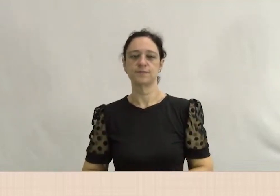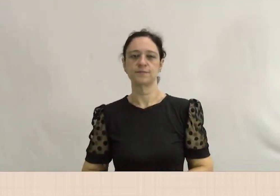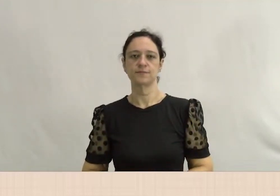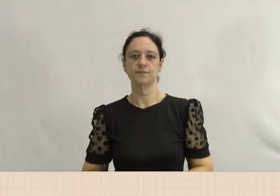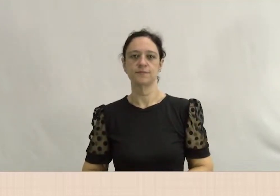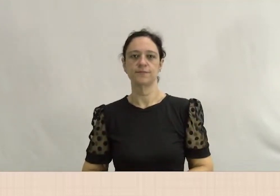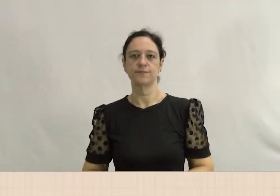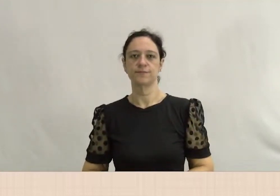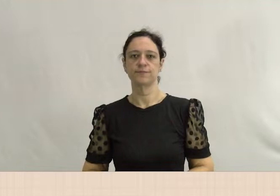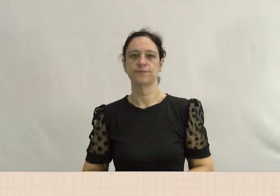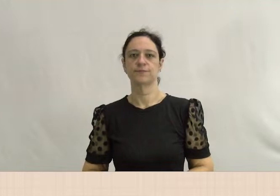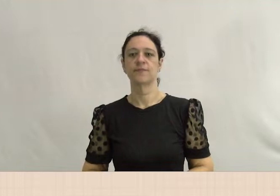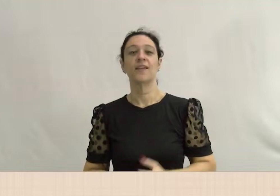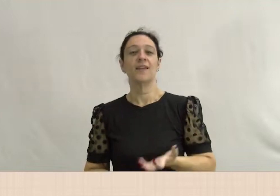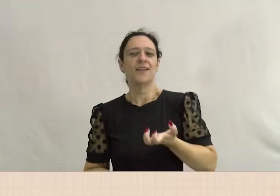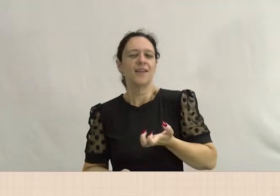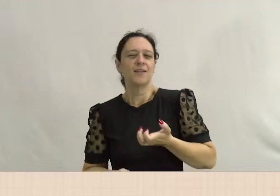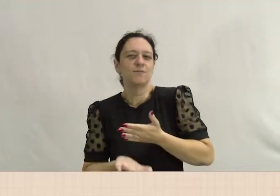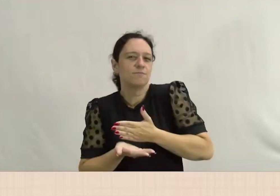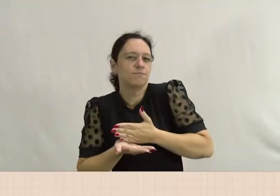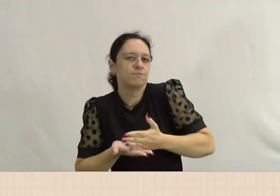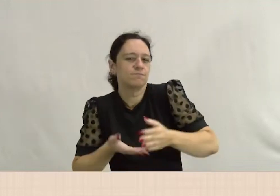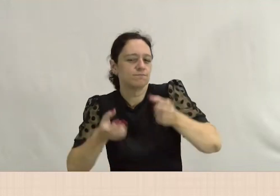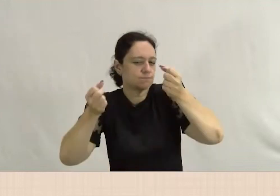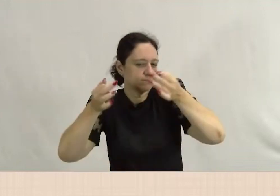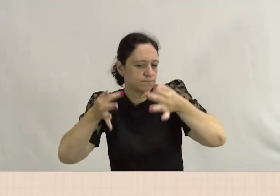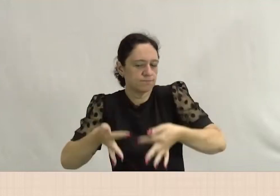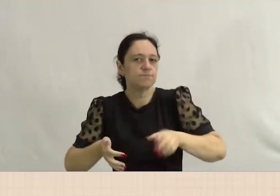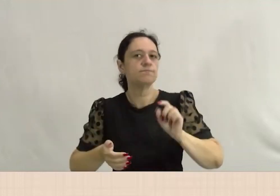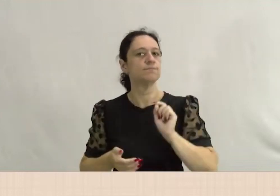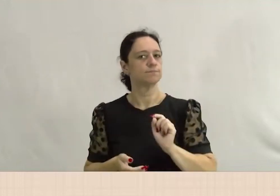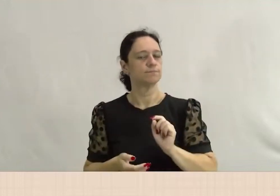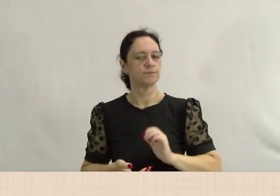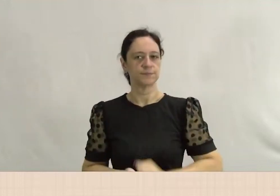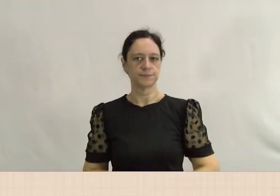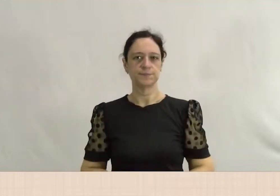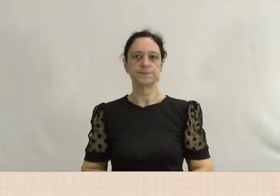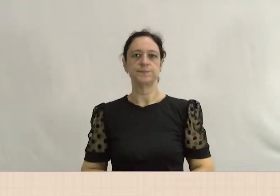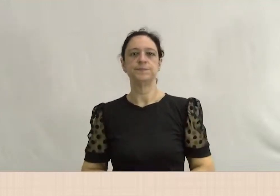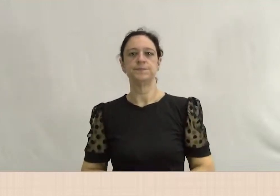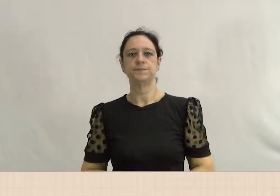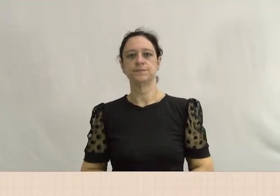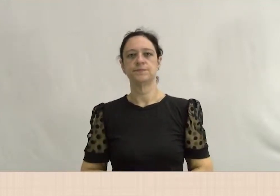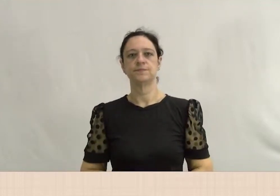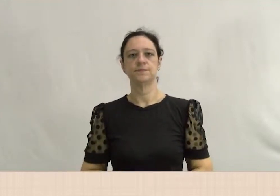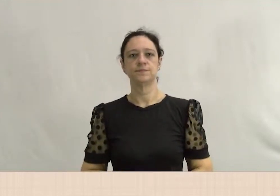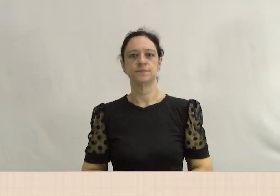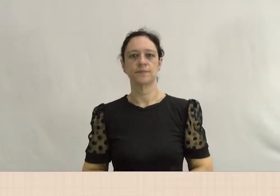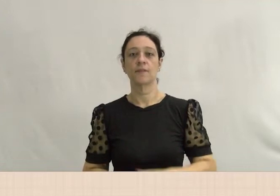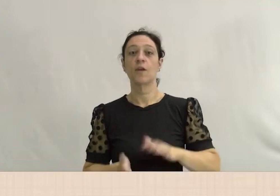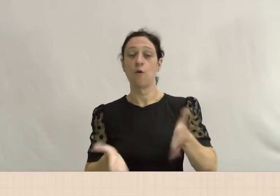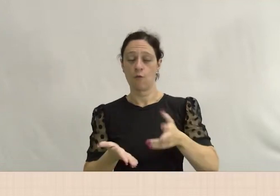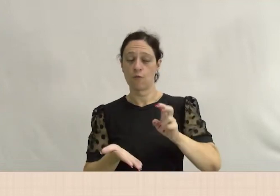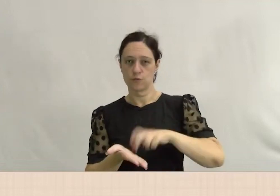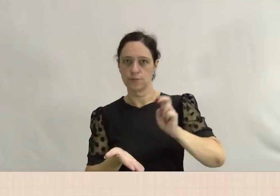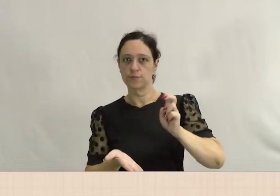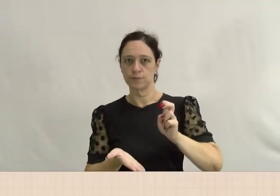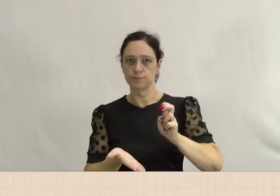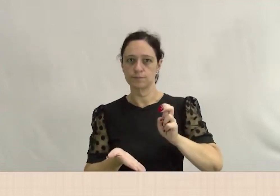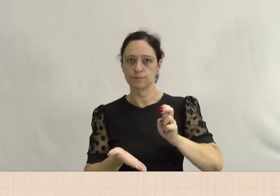Eu queria começar dizendo o seguinte para vocês, que esta manhã na abertura,